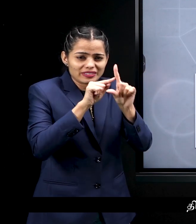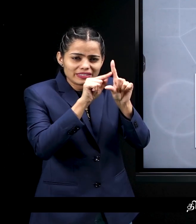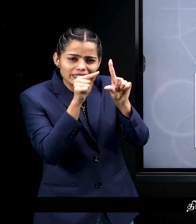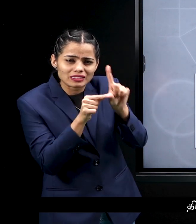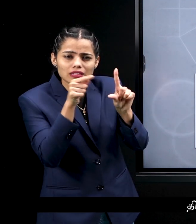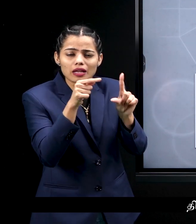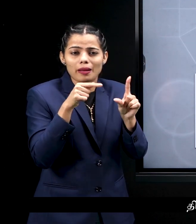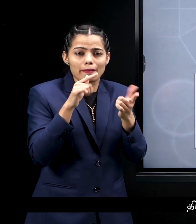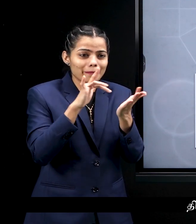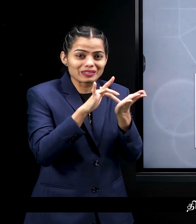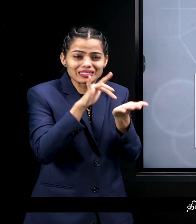நிஜ வாழ்க்கை காட்சிகள்